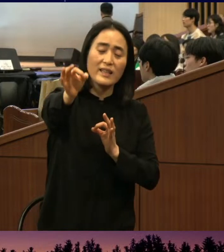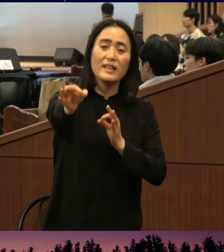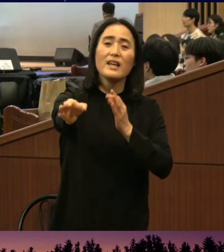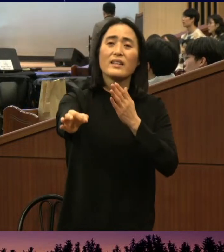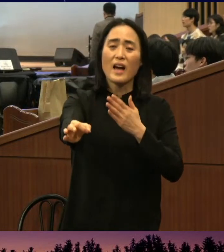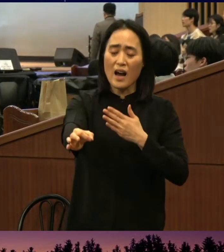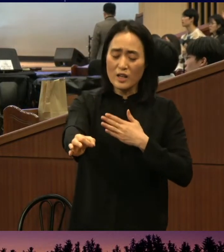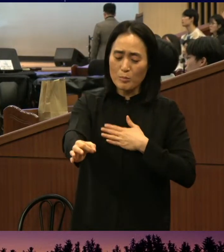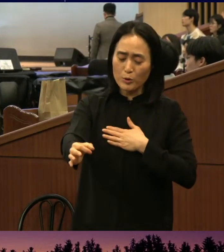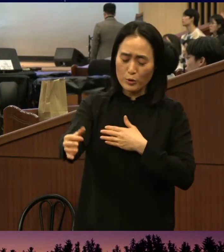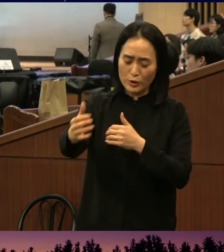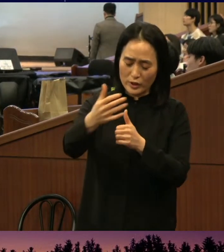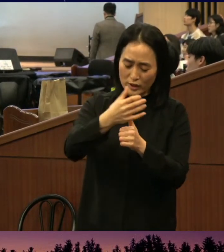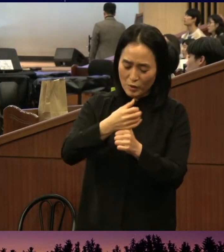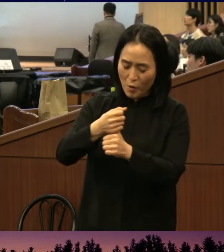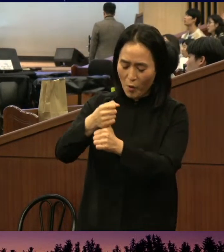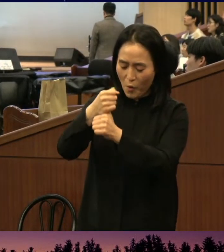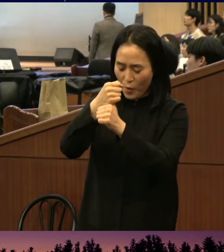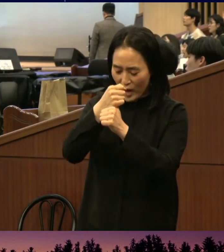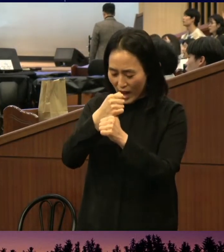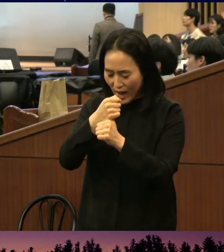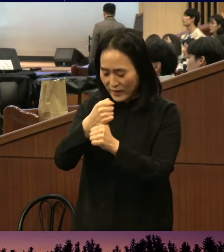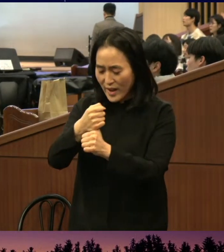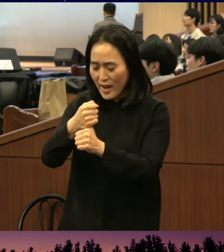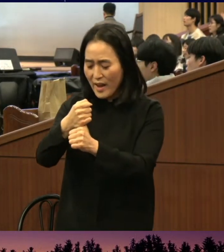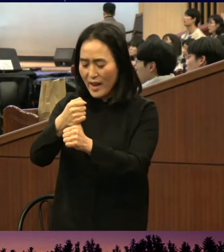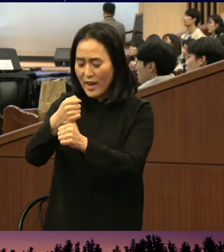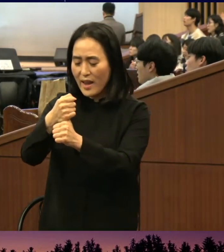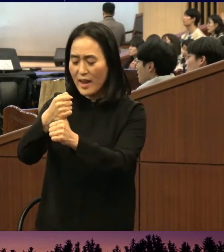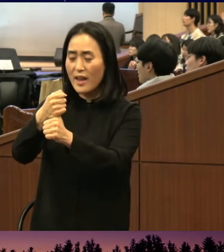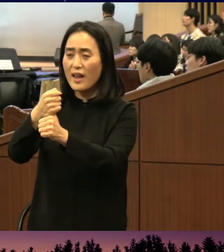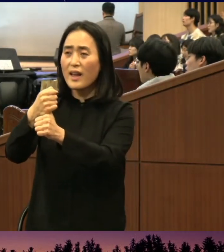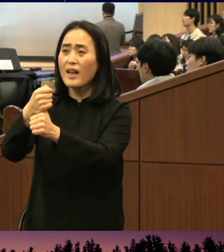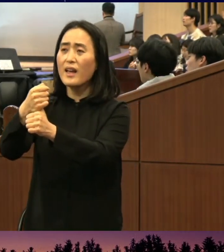영원히 나를 붙들고 가네.